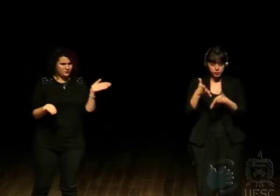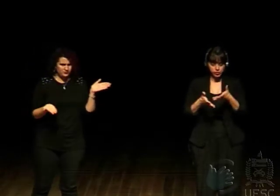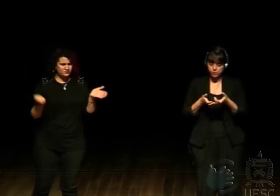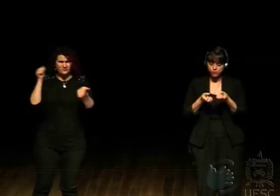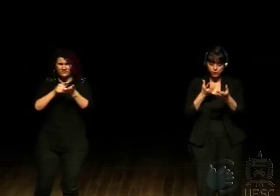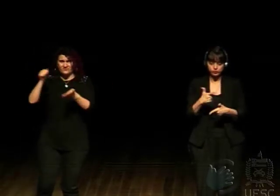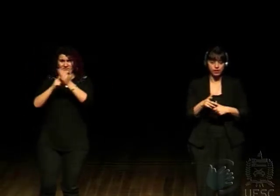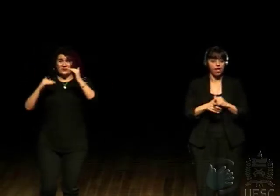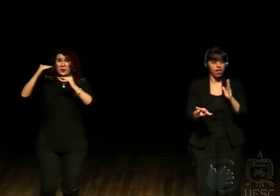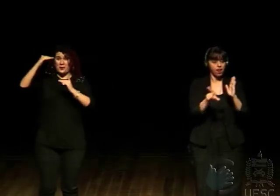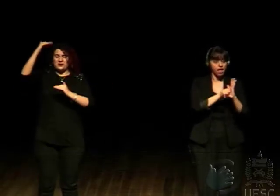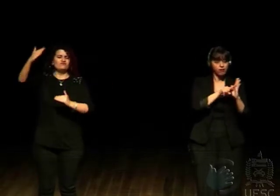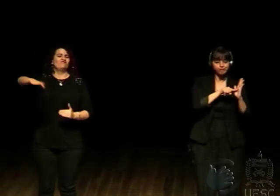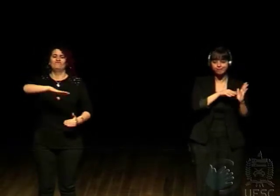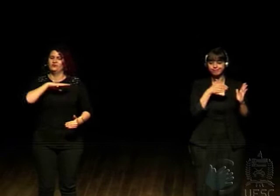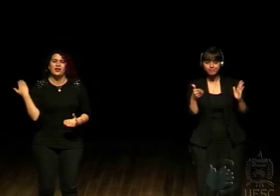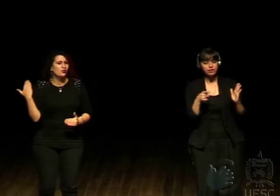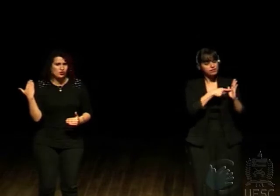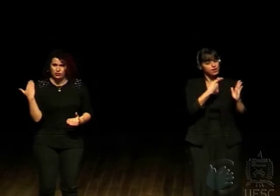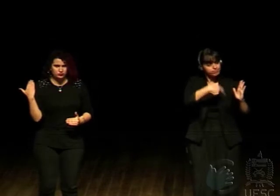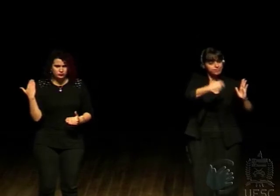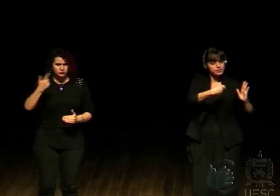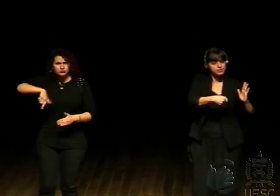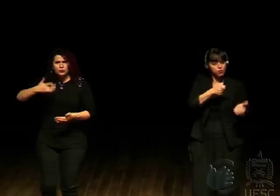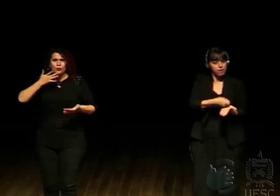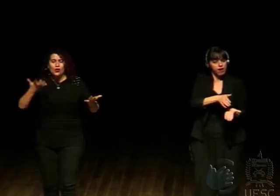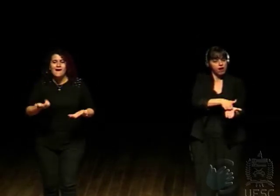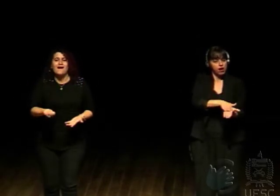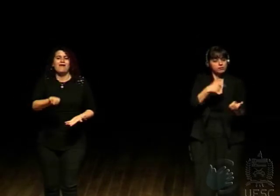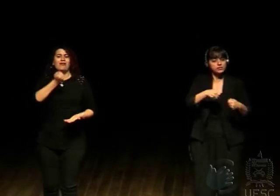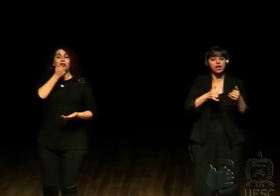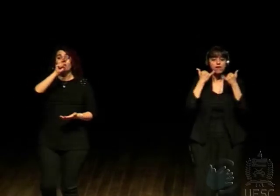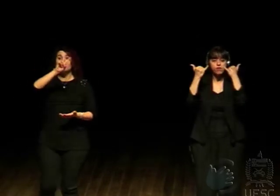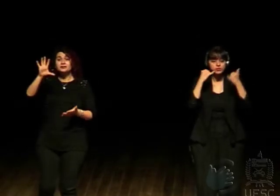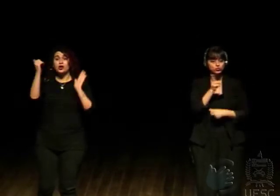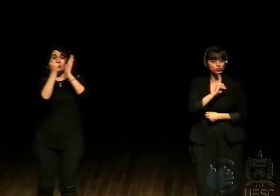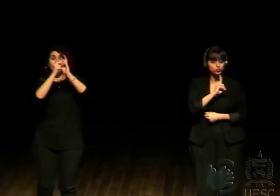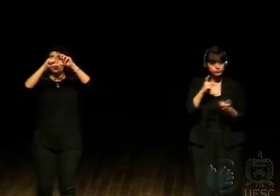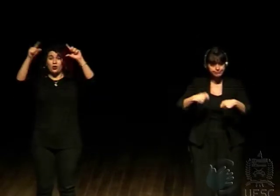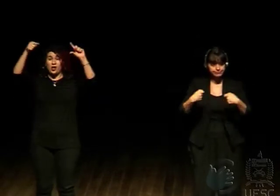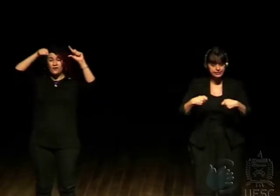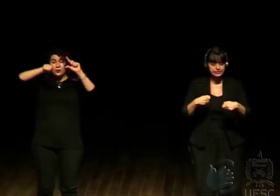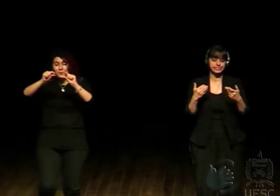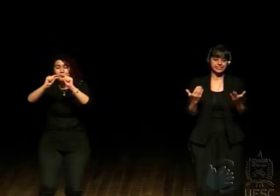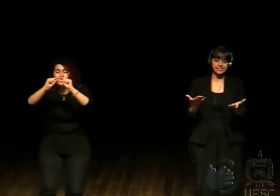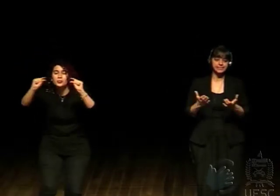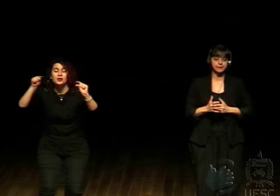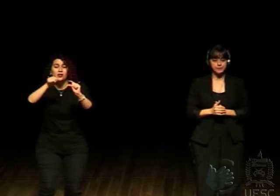Pese a que la ley recientemente promulgada indicaba que era necesario, que era posible este acceso, o que era un derecho este acceso.